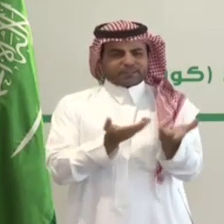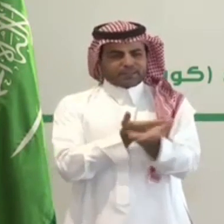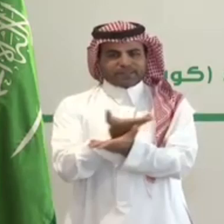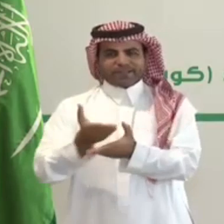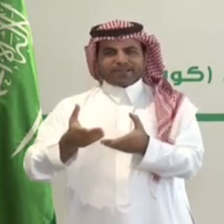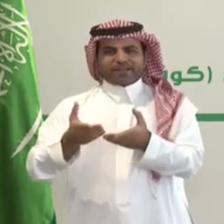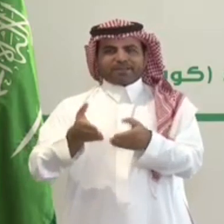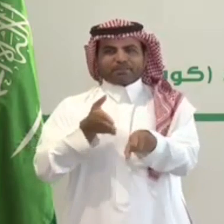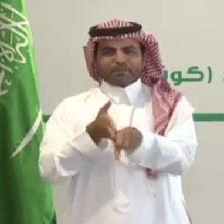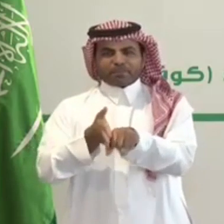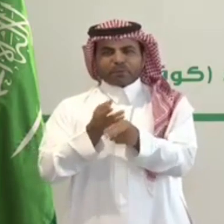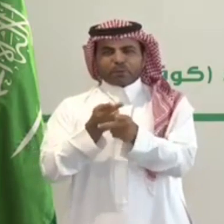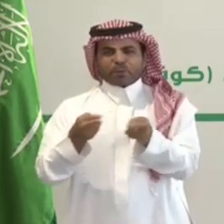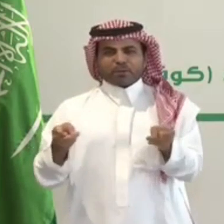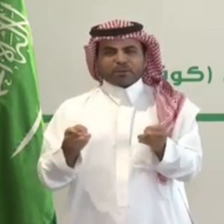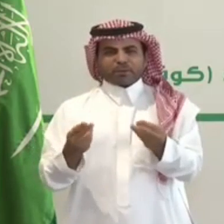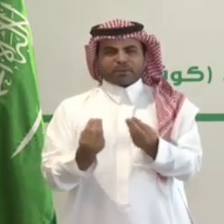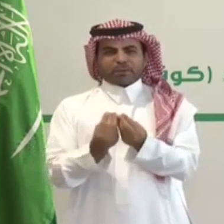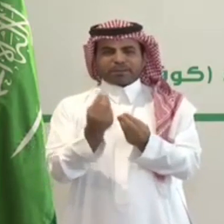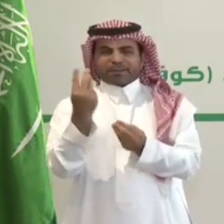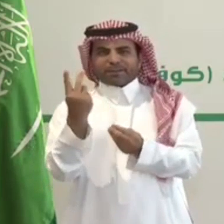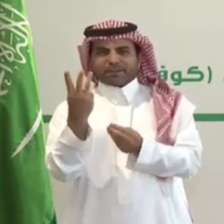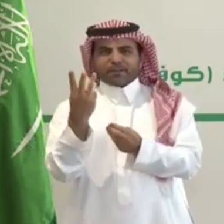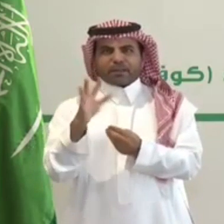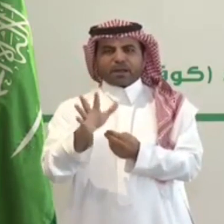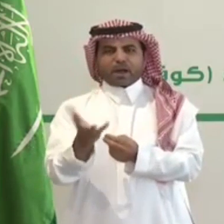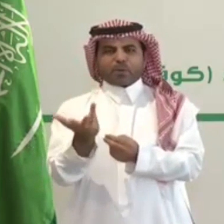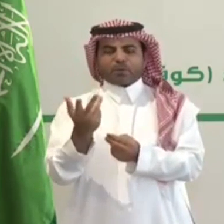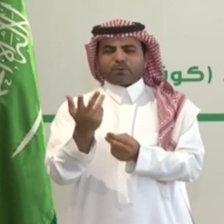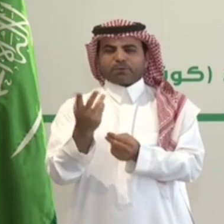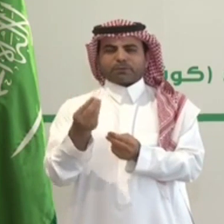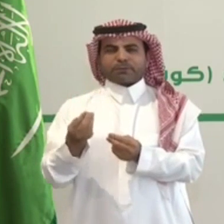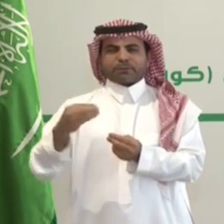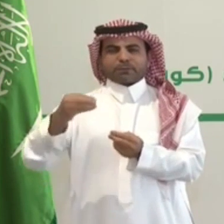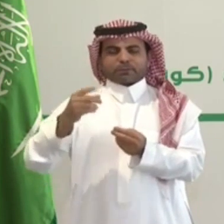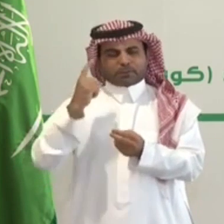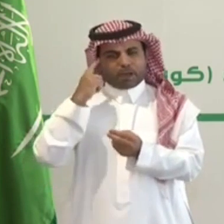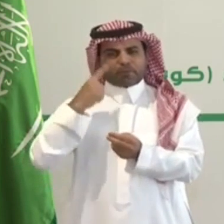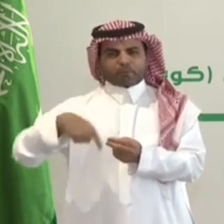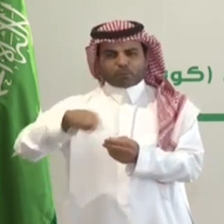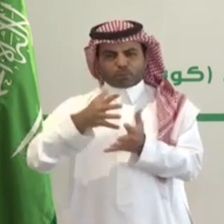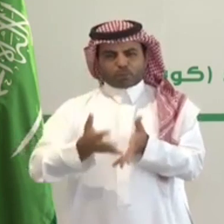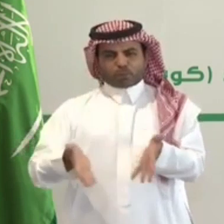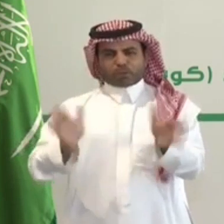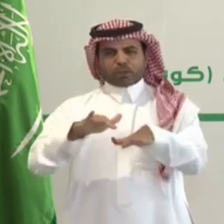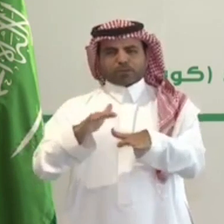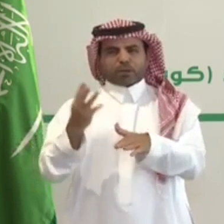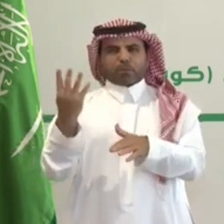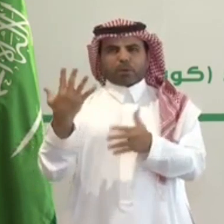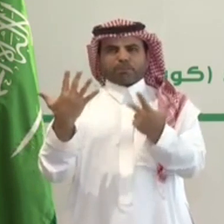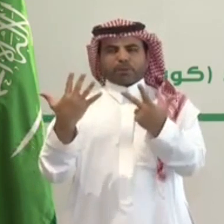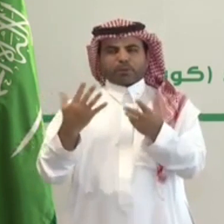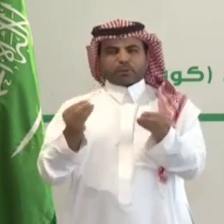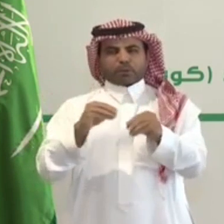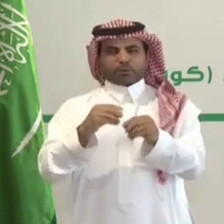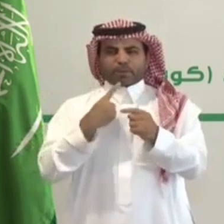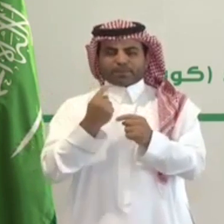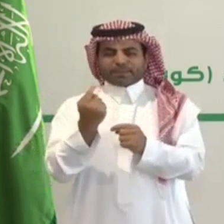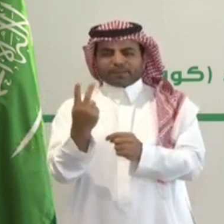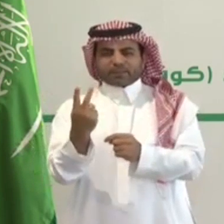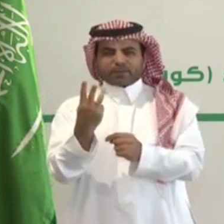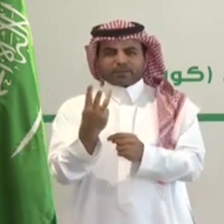هذه التجمعات من عدد محدود، طبعا العدد الكبير لا شك أنه خطير جدا، ولكن حتى العدد